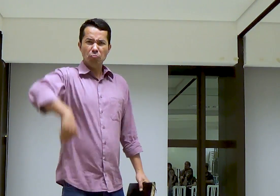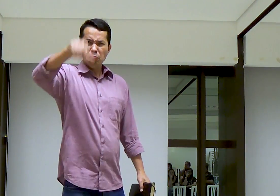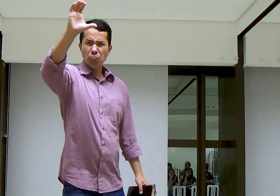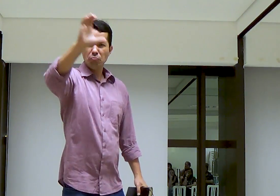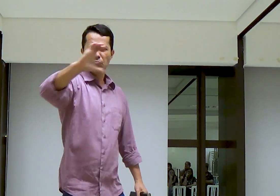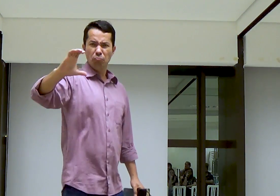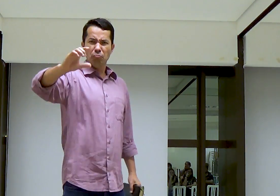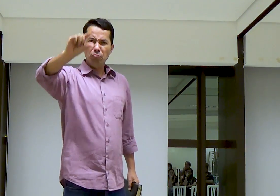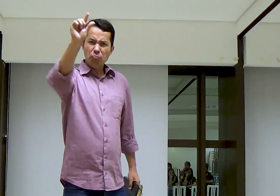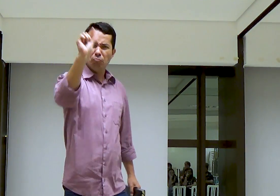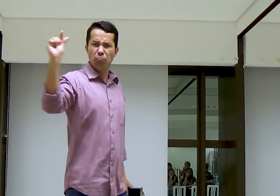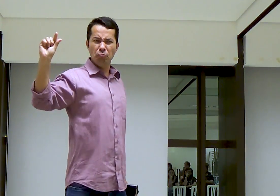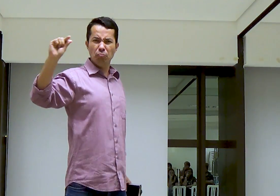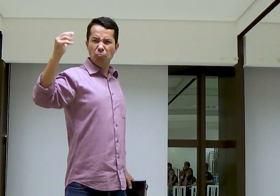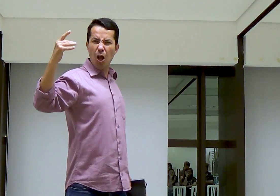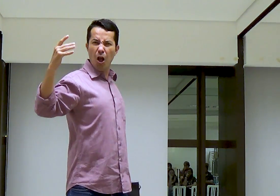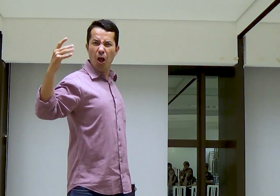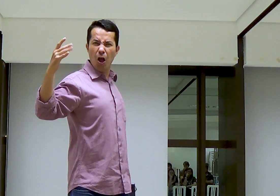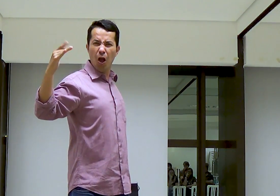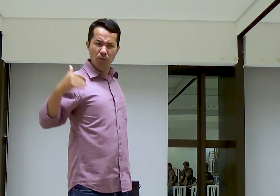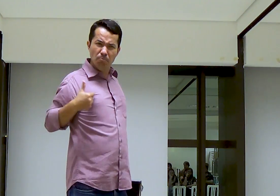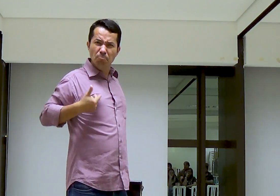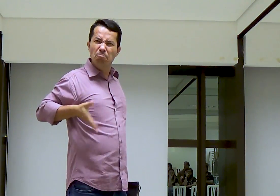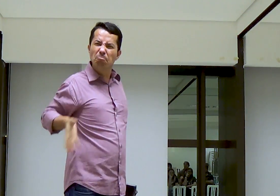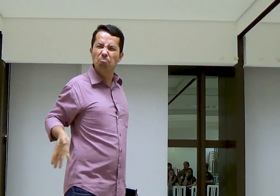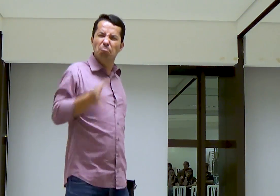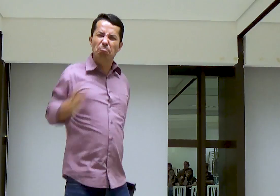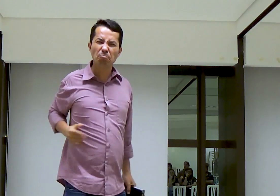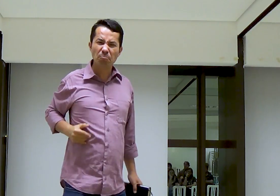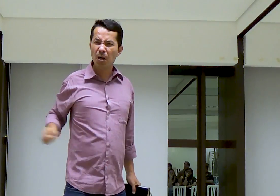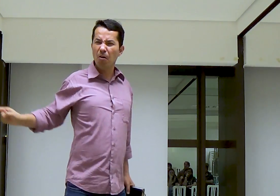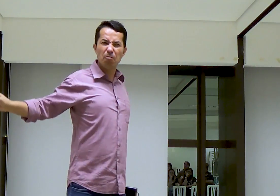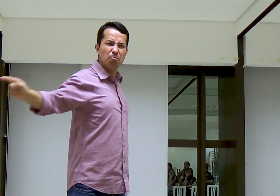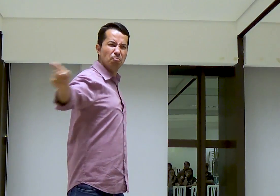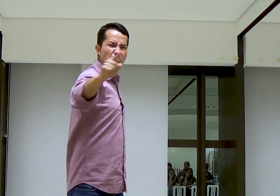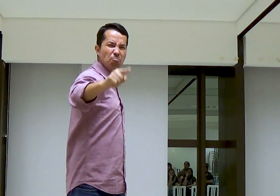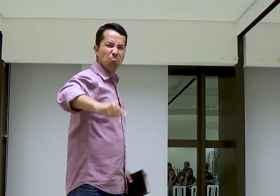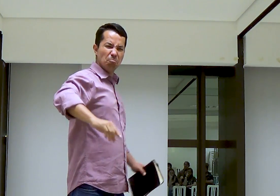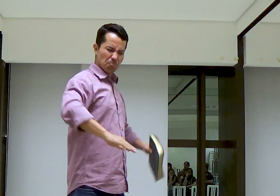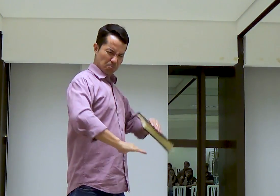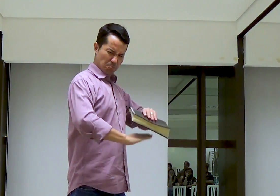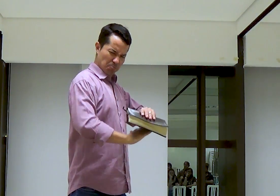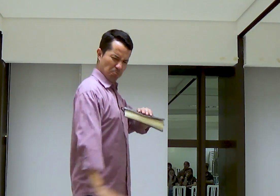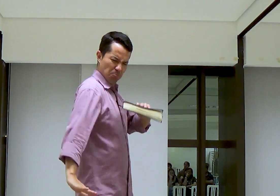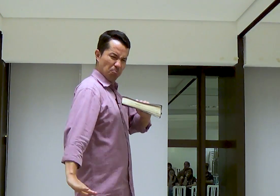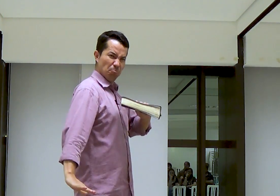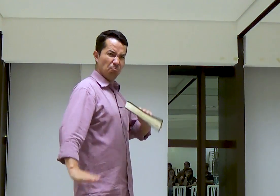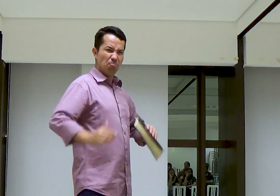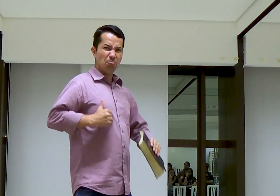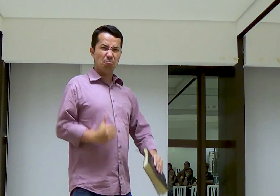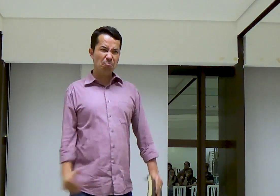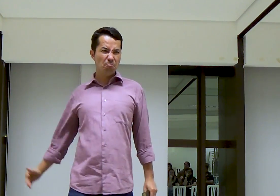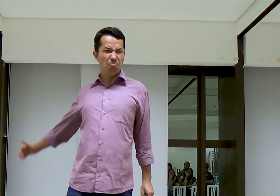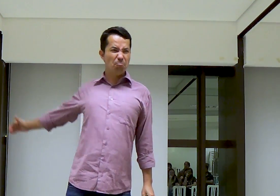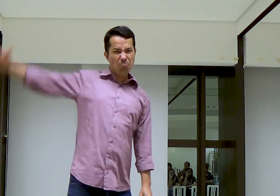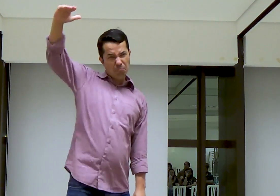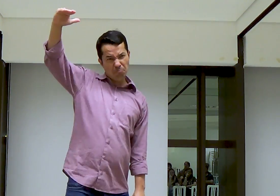palavra está gravada em mim, eu sei perfeitamente, conheço tudo e vocês